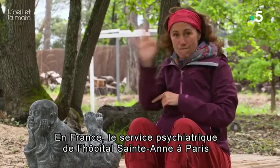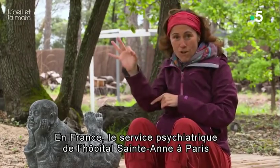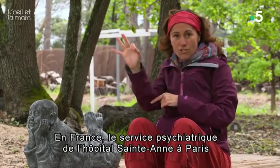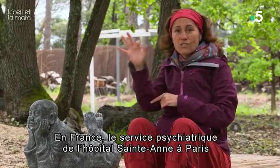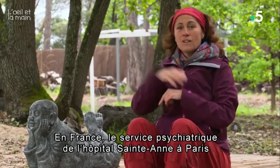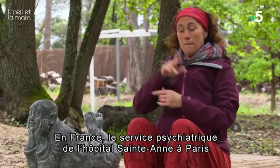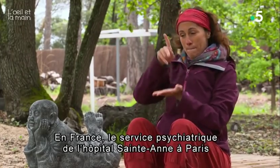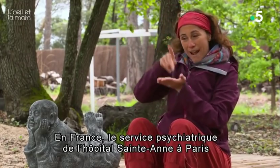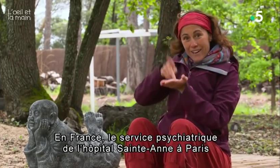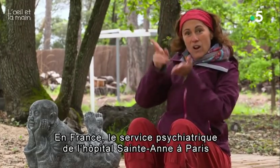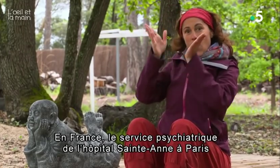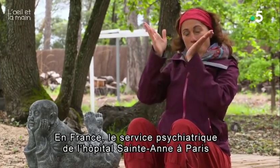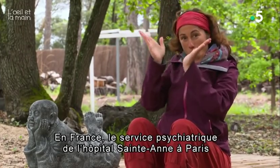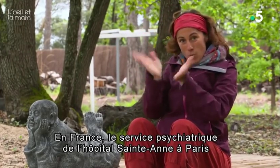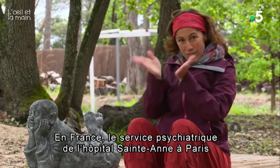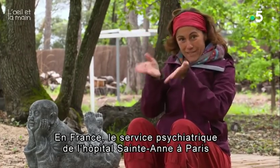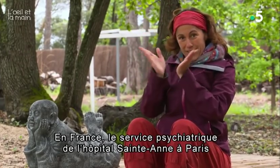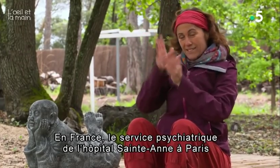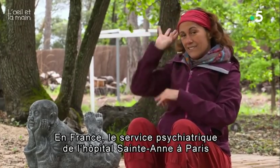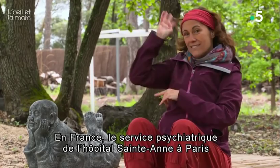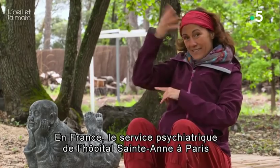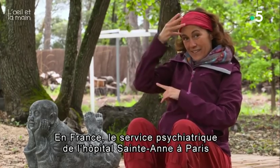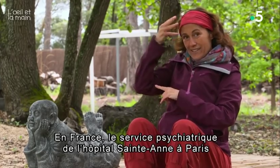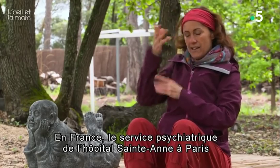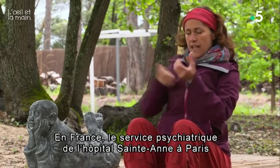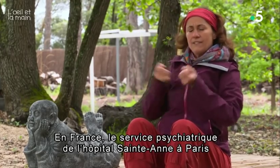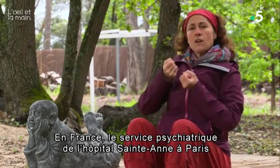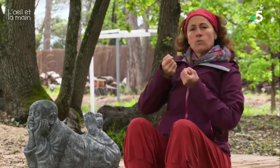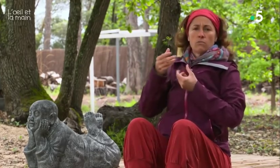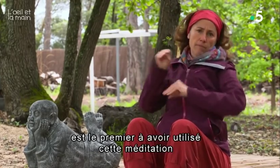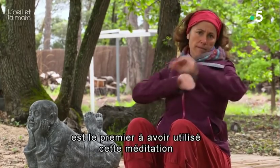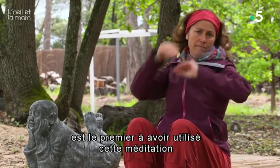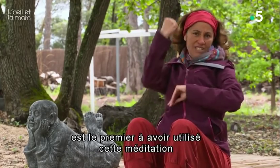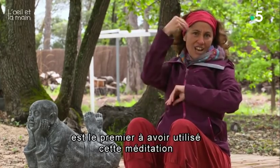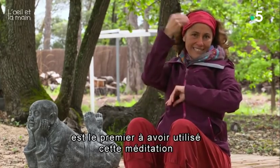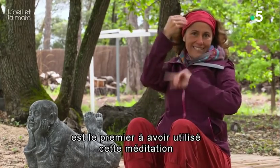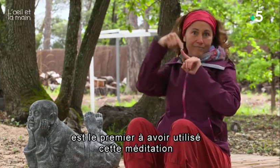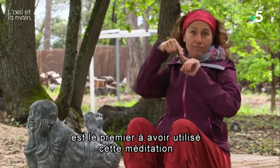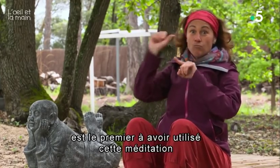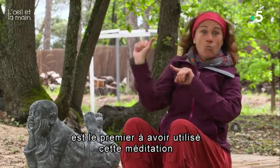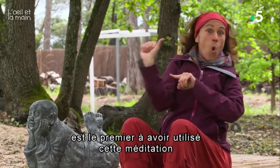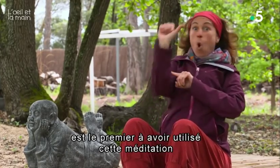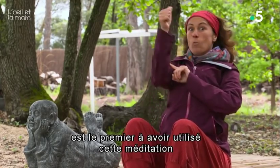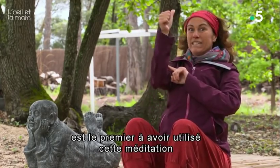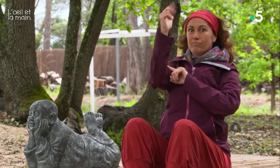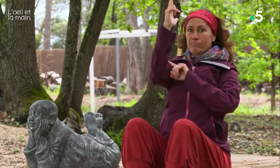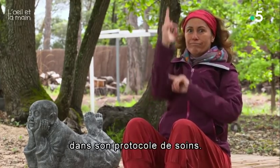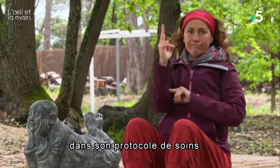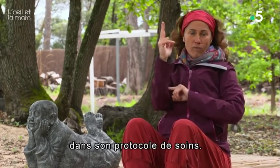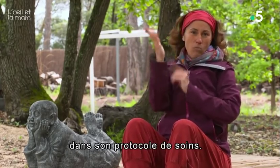En France, le service psychiatrique de l'hôpital Sainte-Anne à Paris est le premier à avoir utilisé cette méditation dans son protocole de